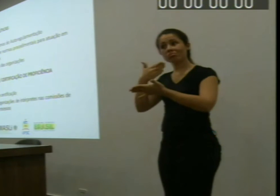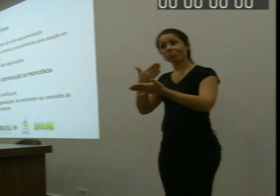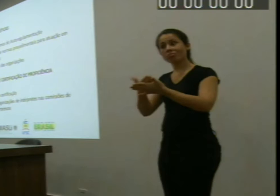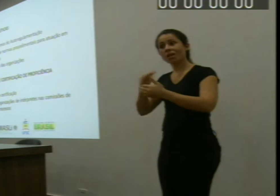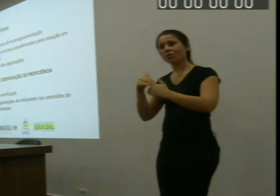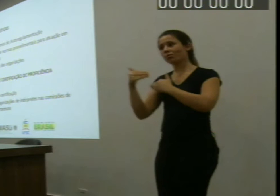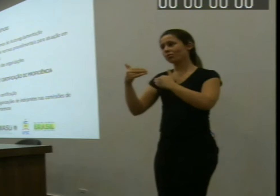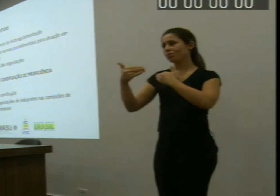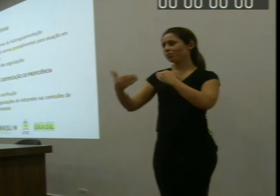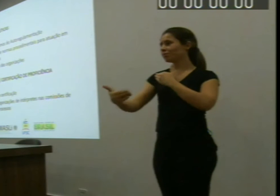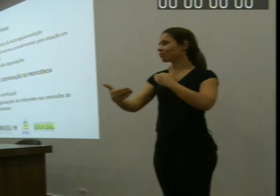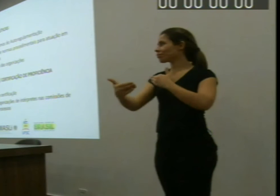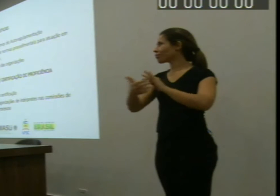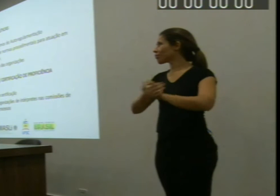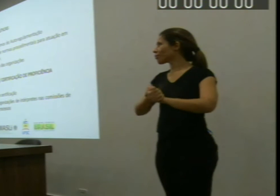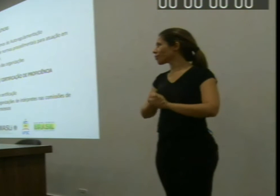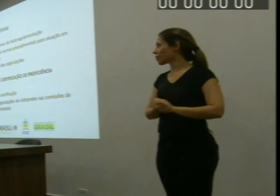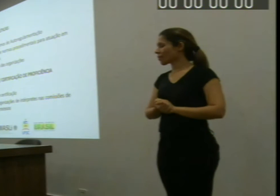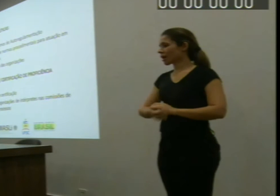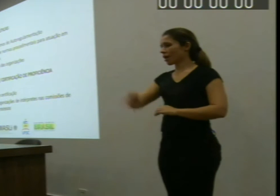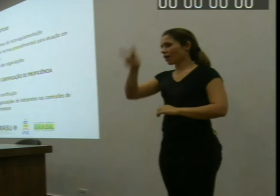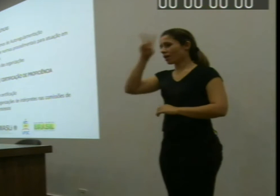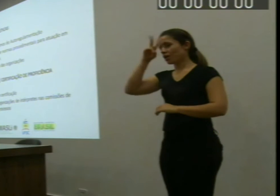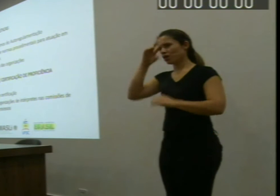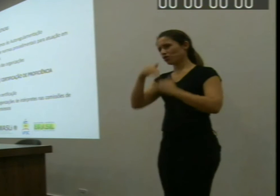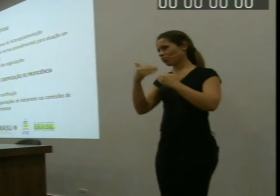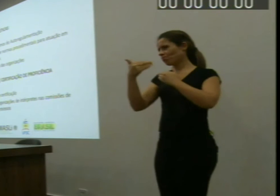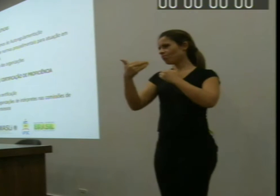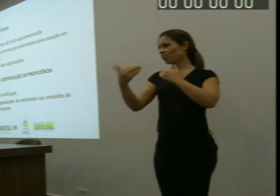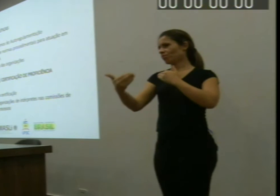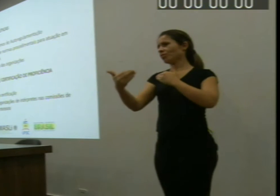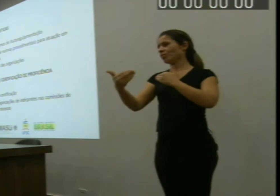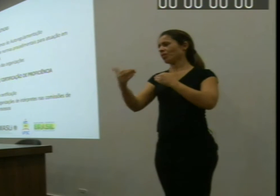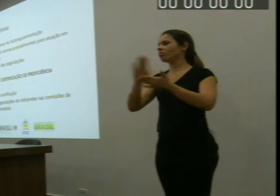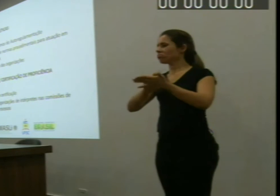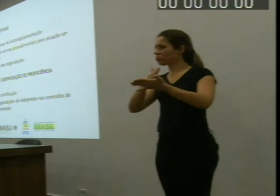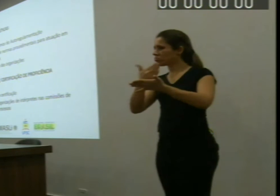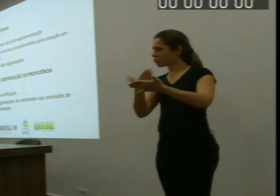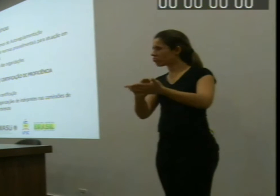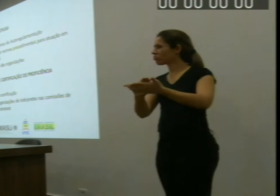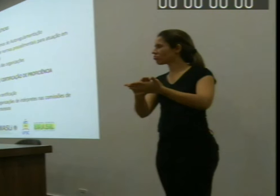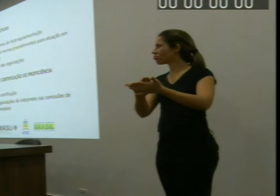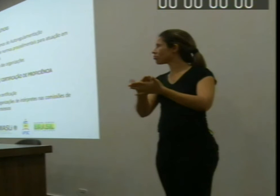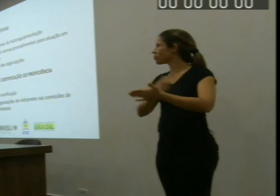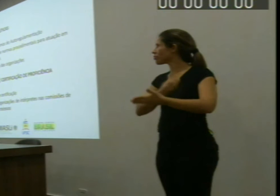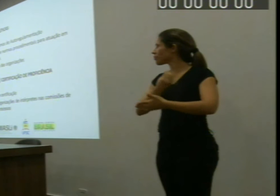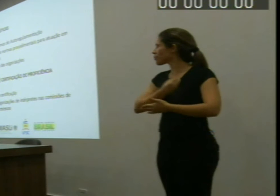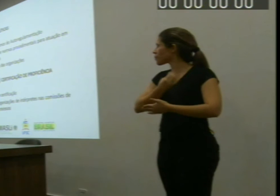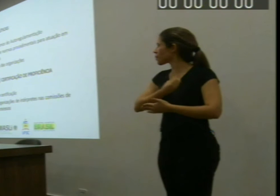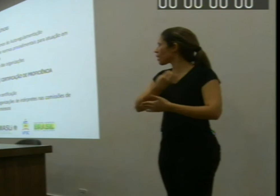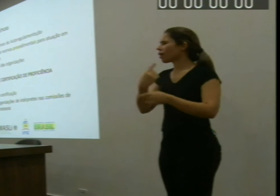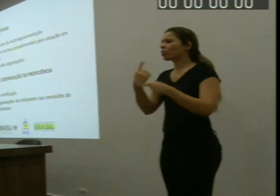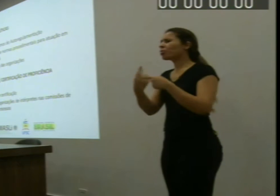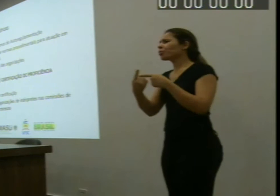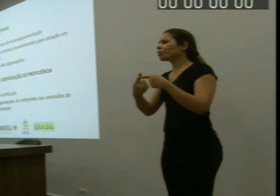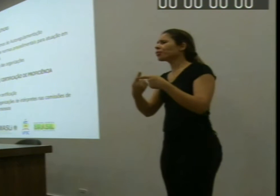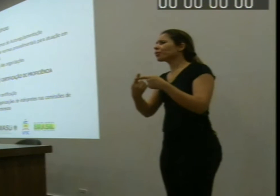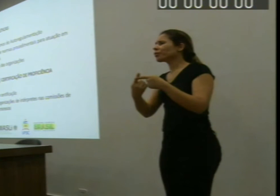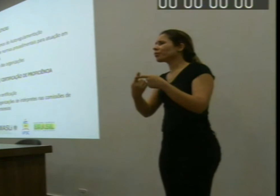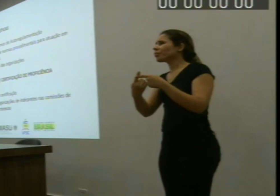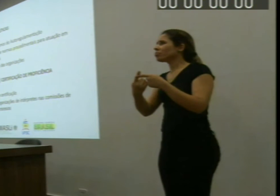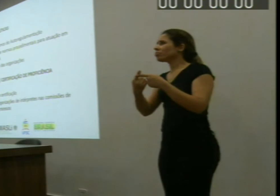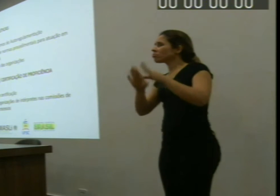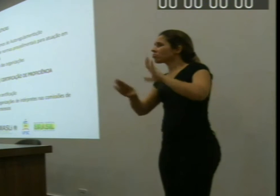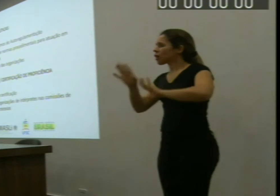história né com uma uma uma histórica carreira na área Por que que eles não poderiam criar um modelo